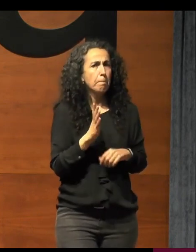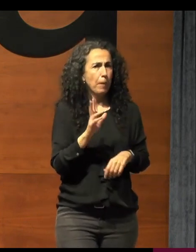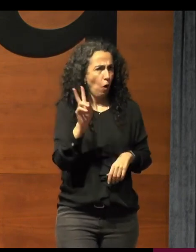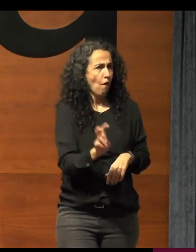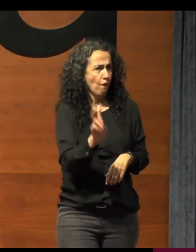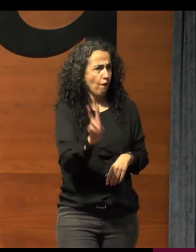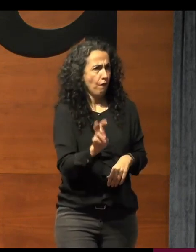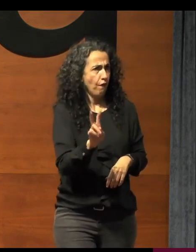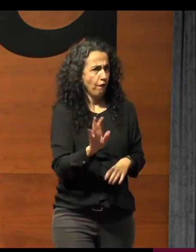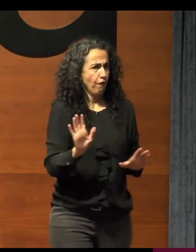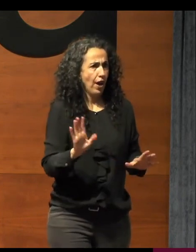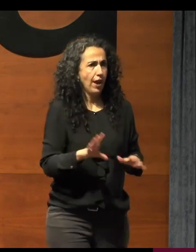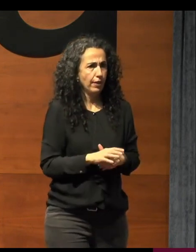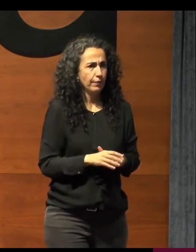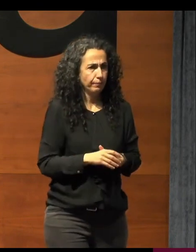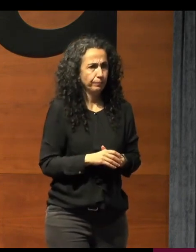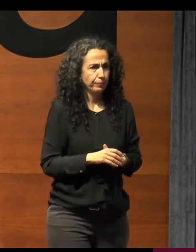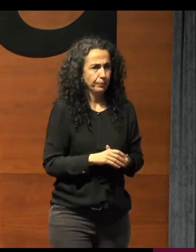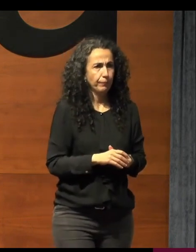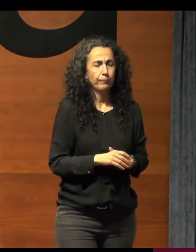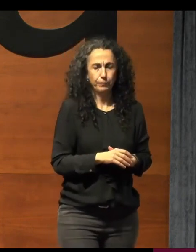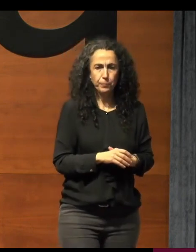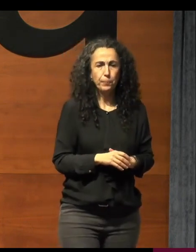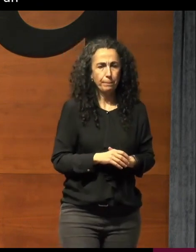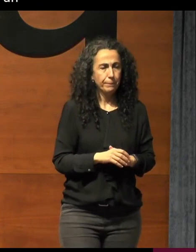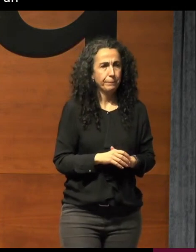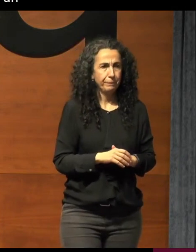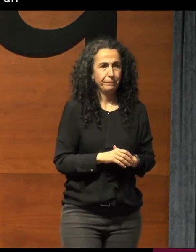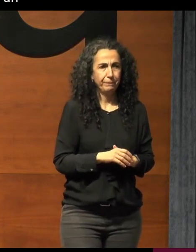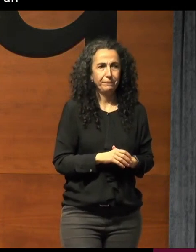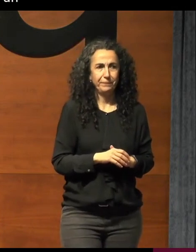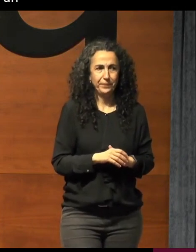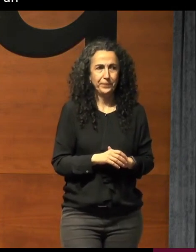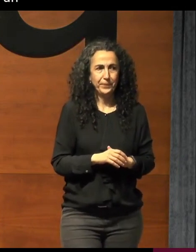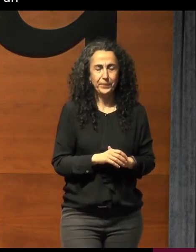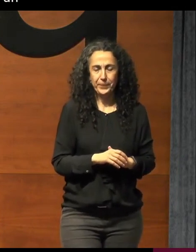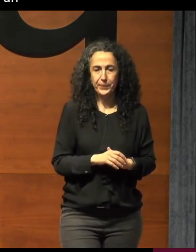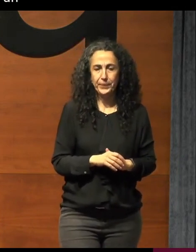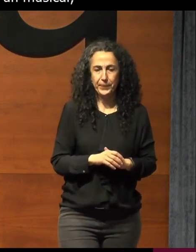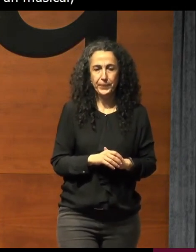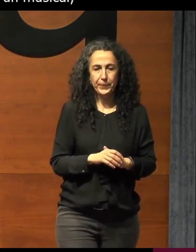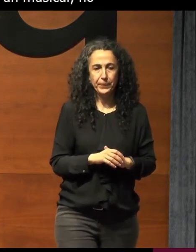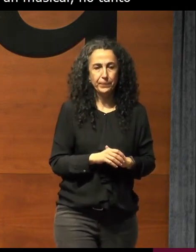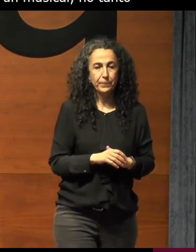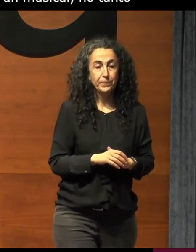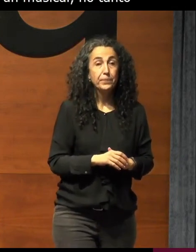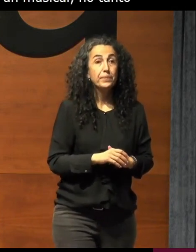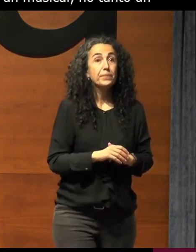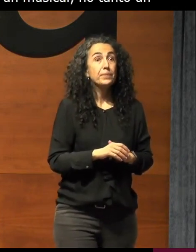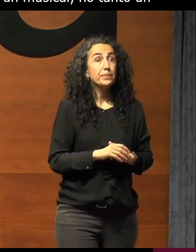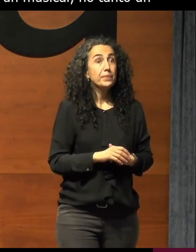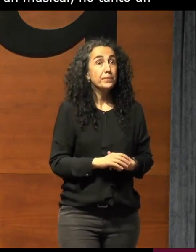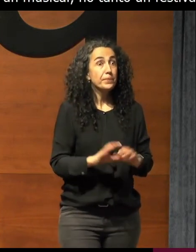más un musical, no tanto si un festival de canciones signadas, sino musical, pero también lo contemplamos